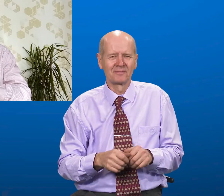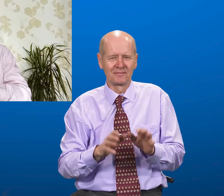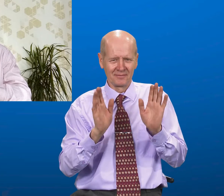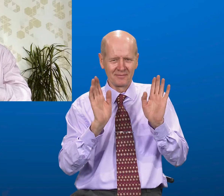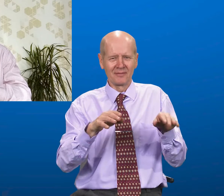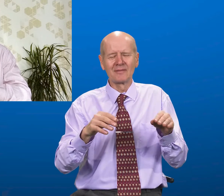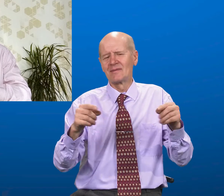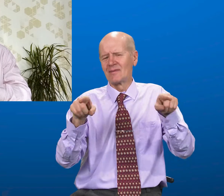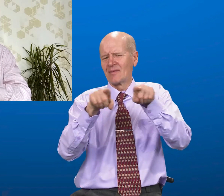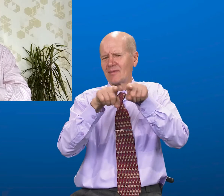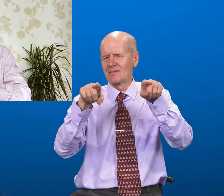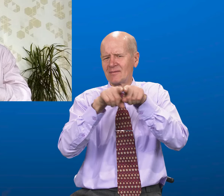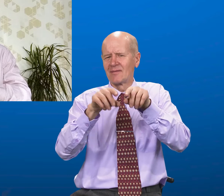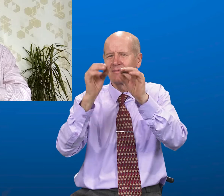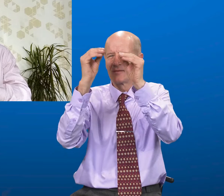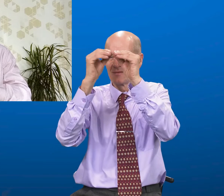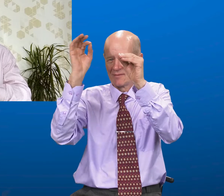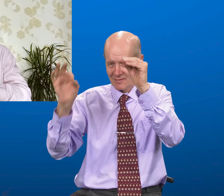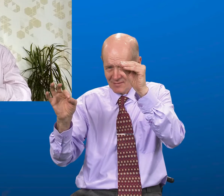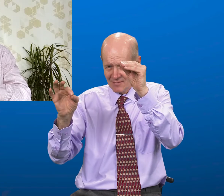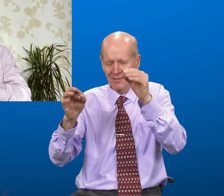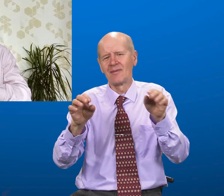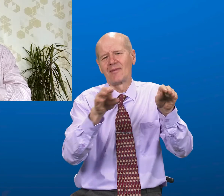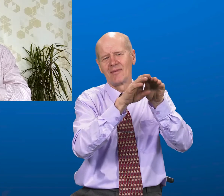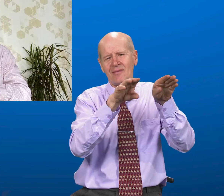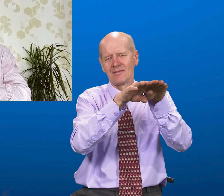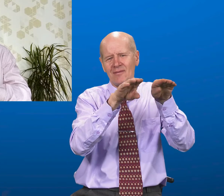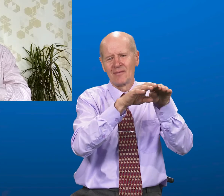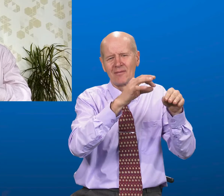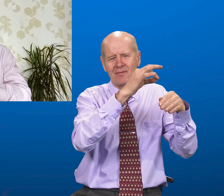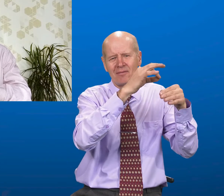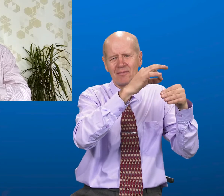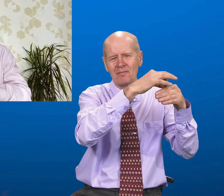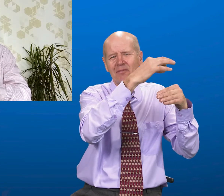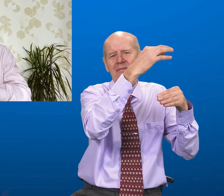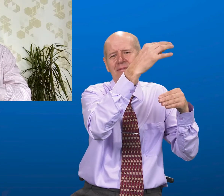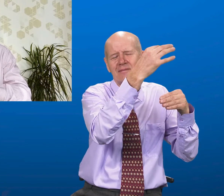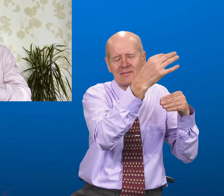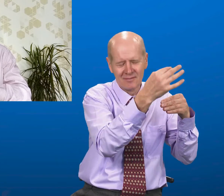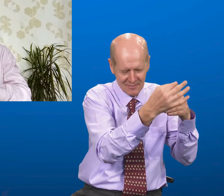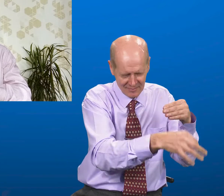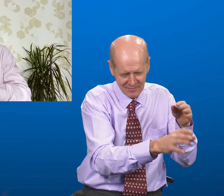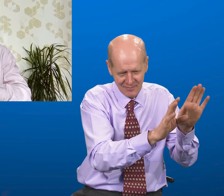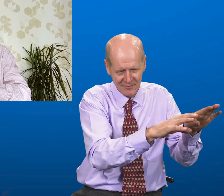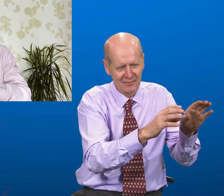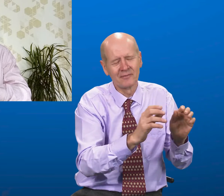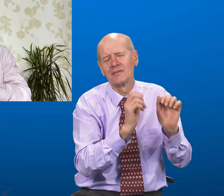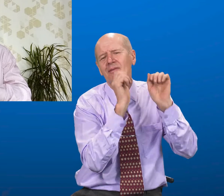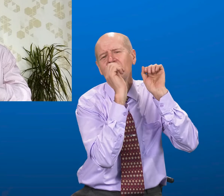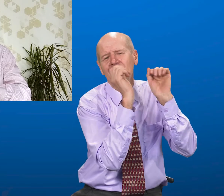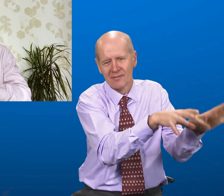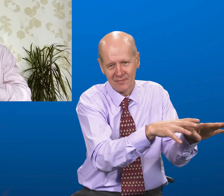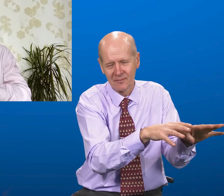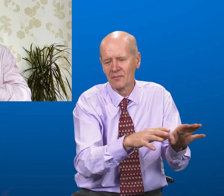После отпуска у меня начались очень серьезные проблемы на работе. Из-за соблюдения субботнего дня меня